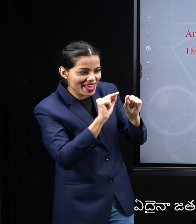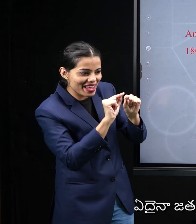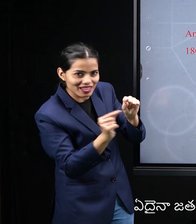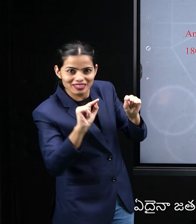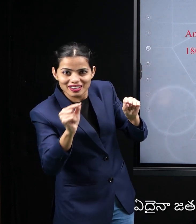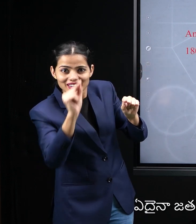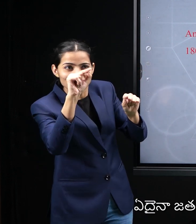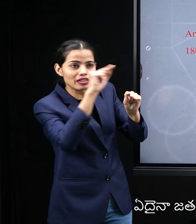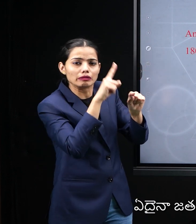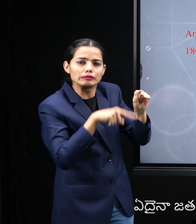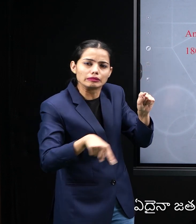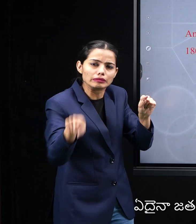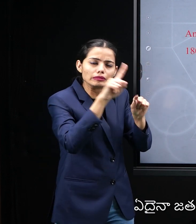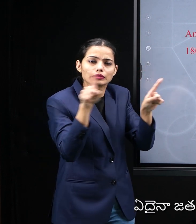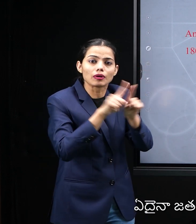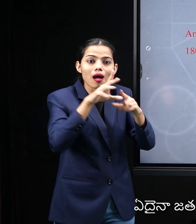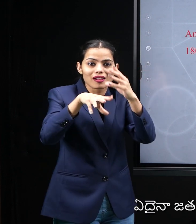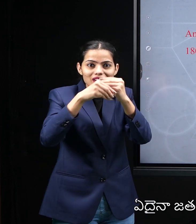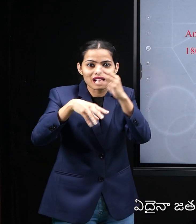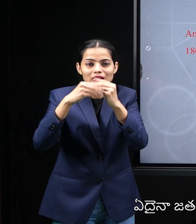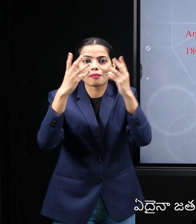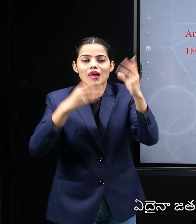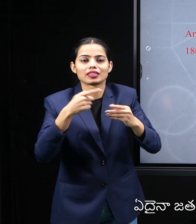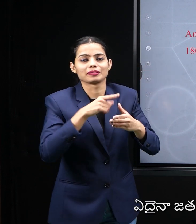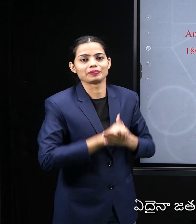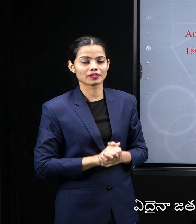ఏదైనా జత 180 డిగ్రీల మొత్తాన్ని కలిగి ఉంటుంది.